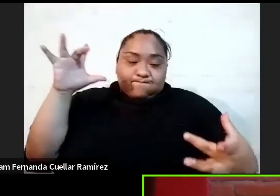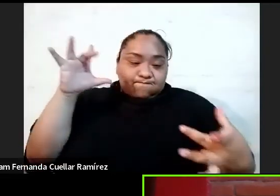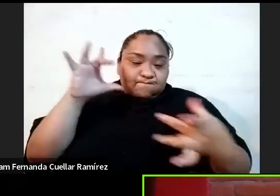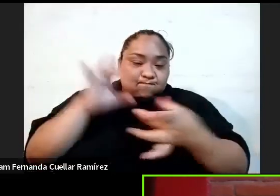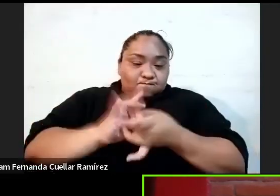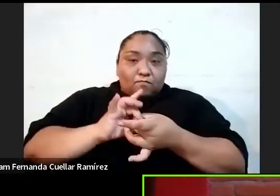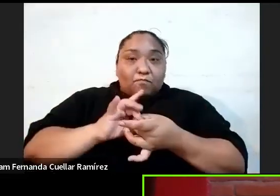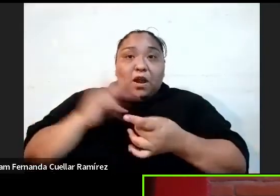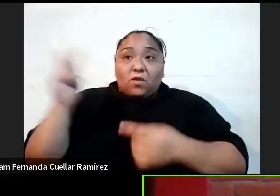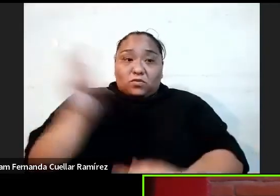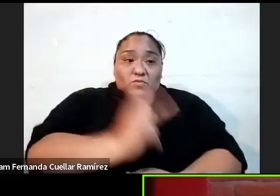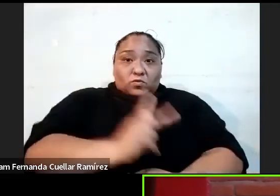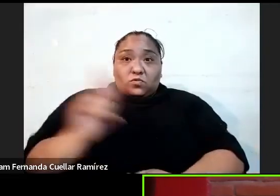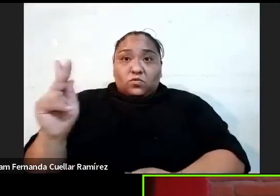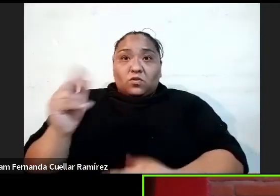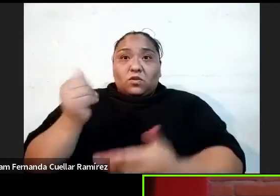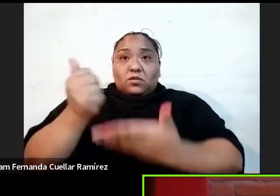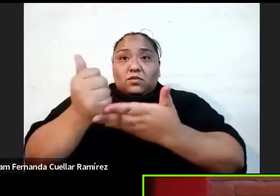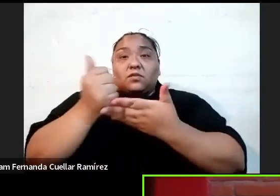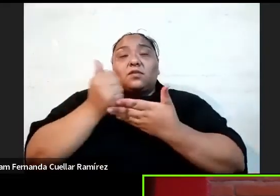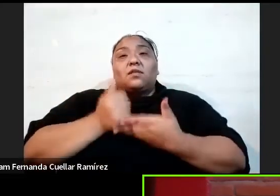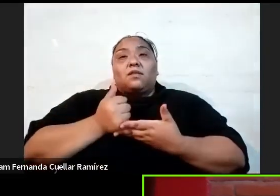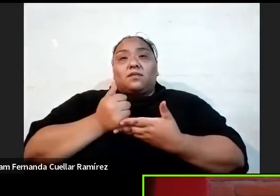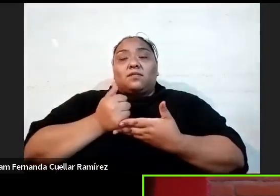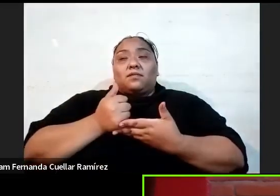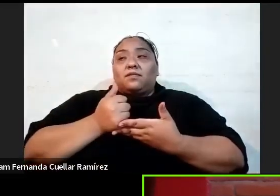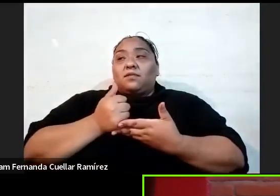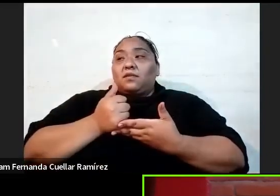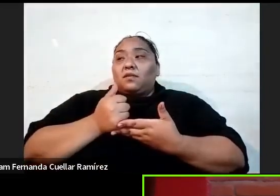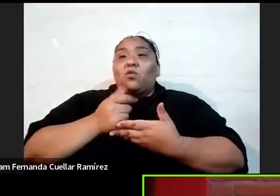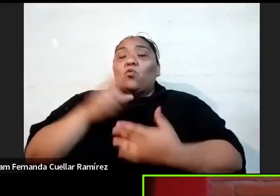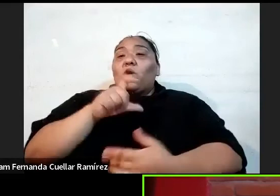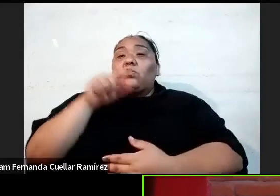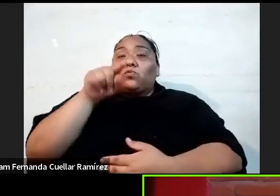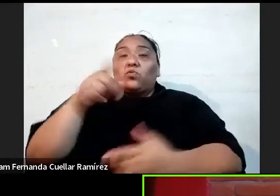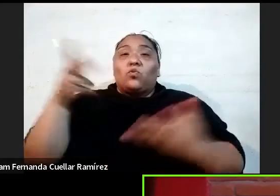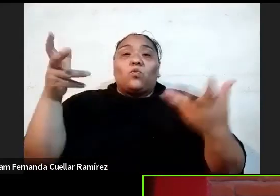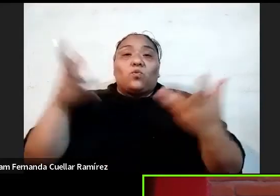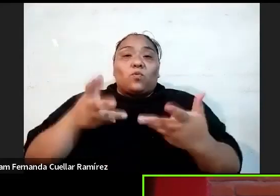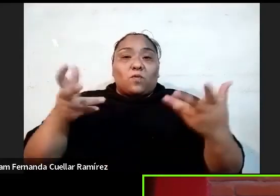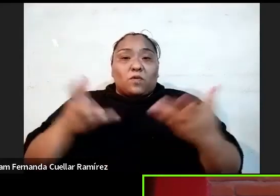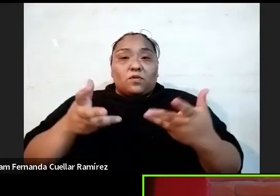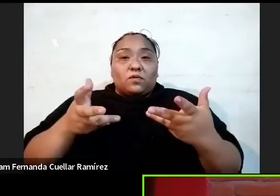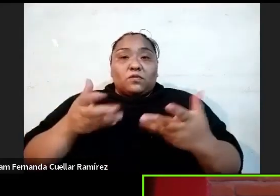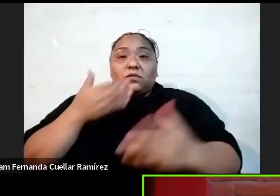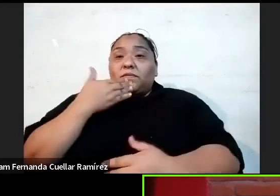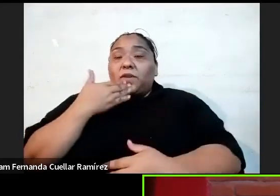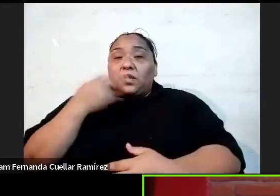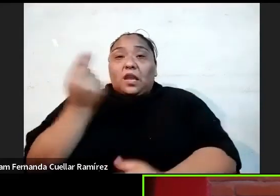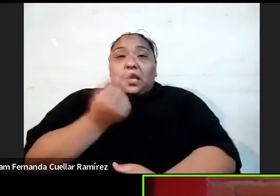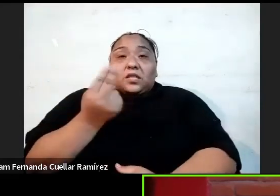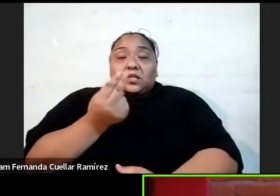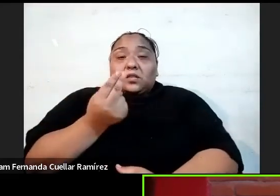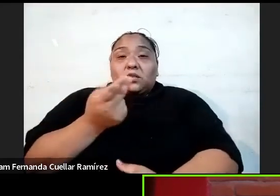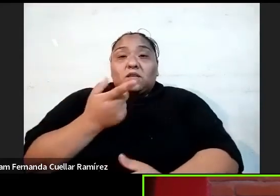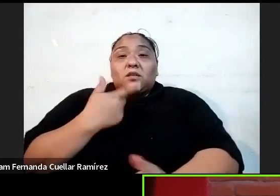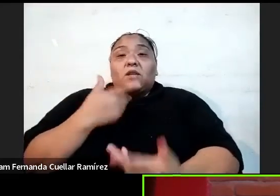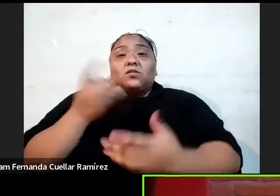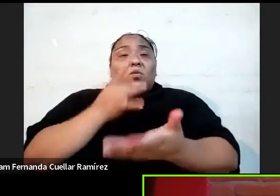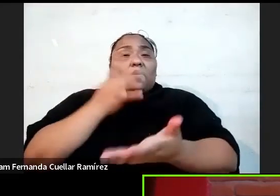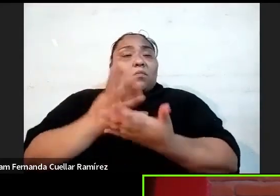como decía, pero en el momento en que lo haces es necesario, y no solo por ti,